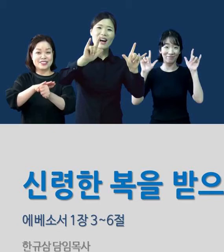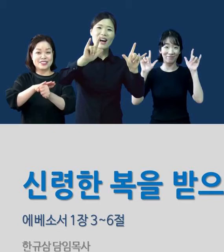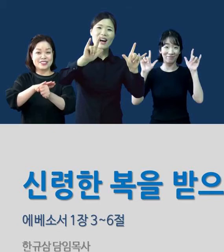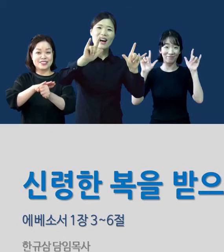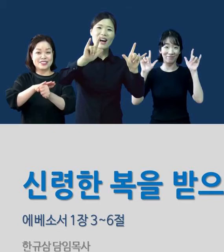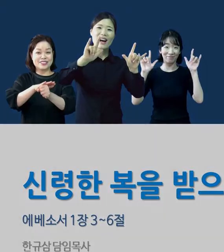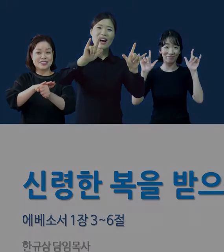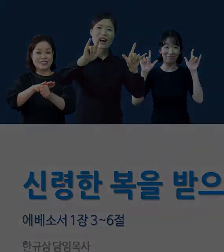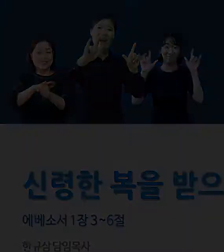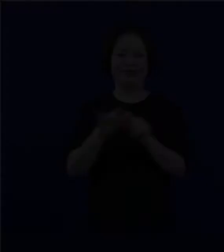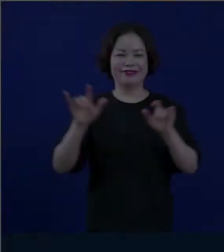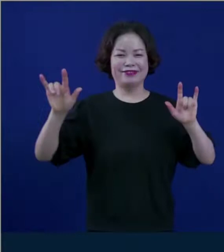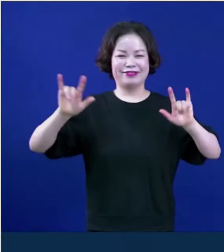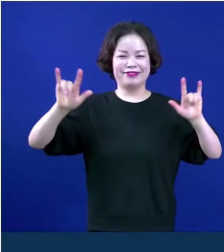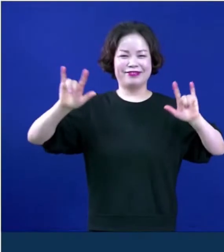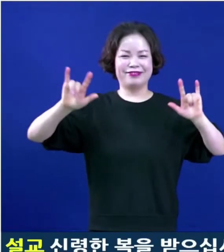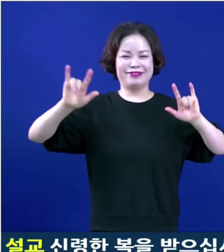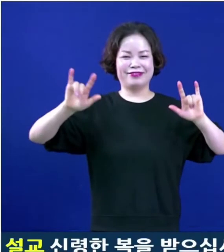사랑합니다.